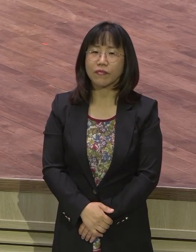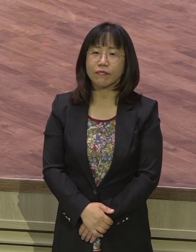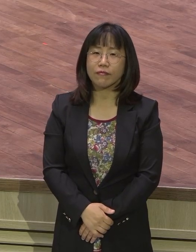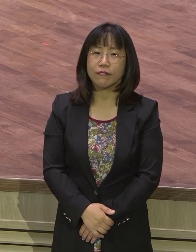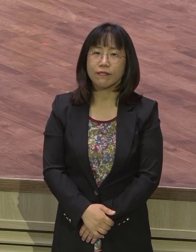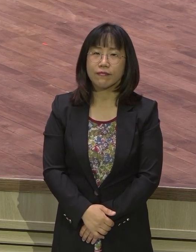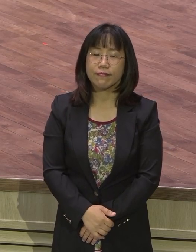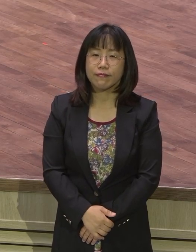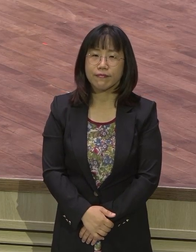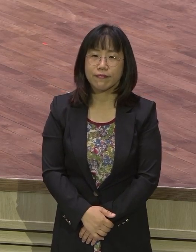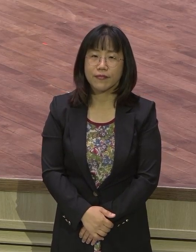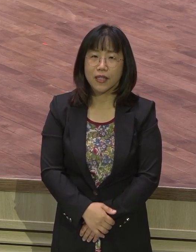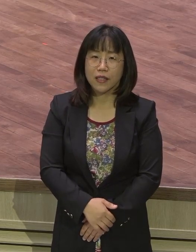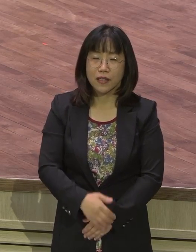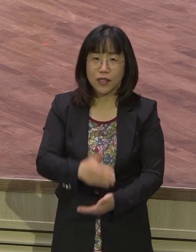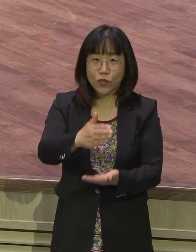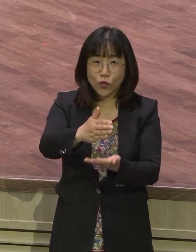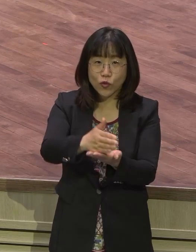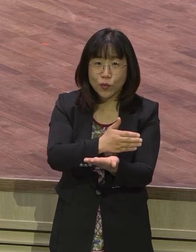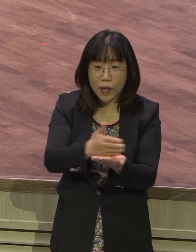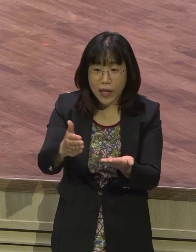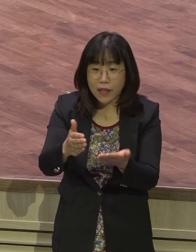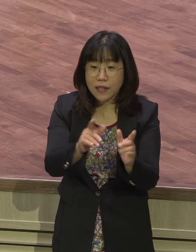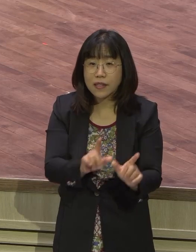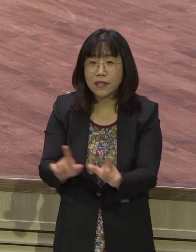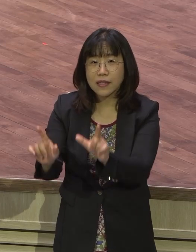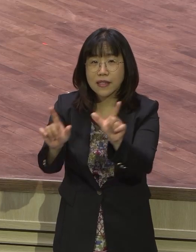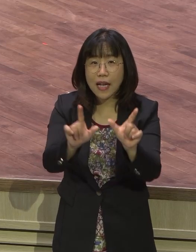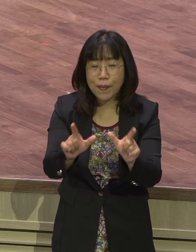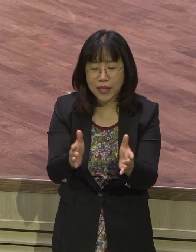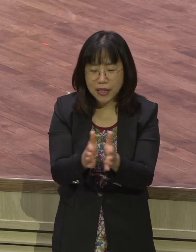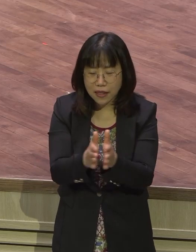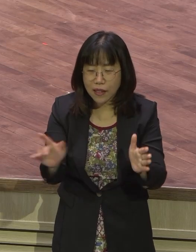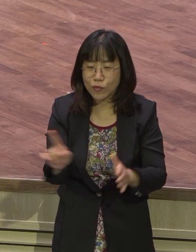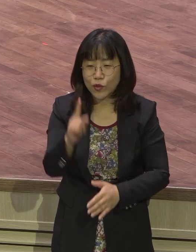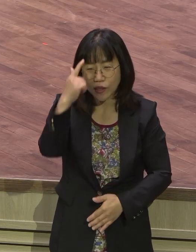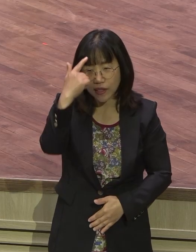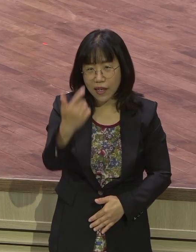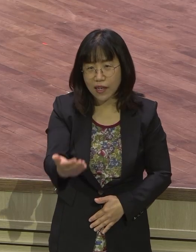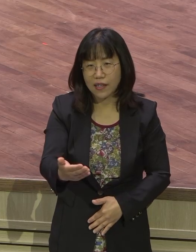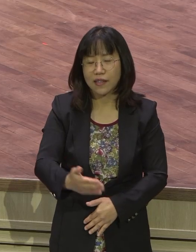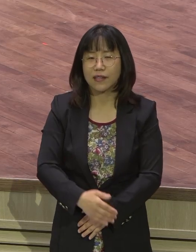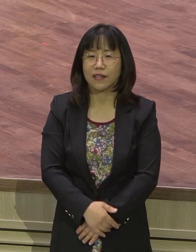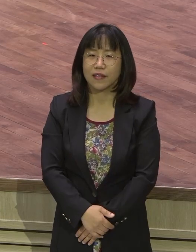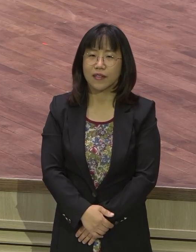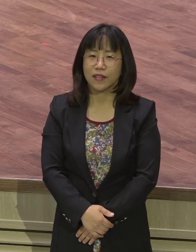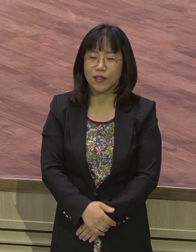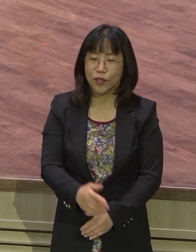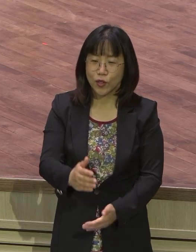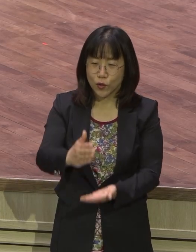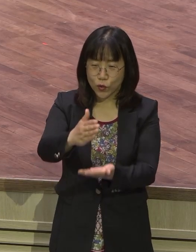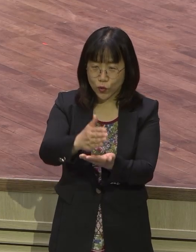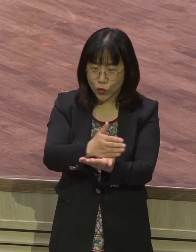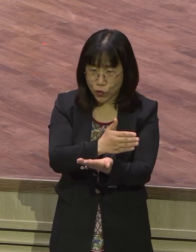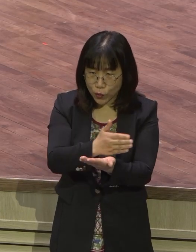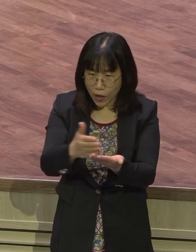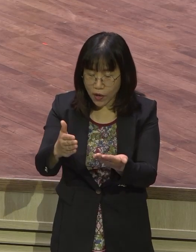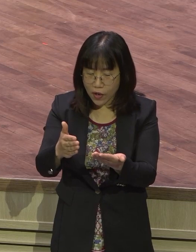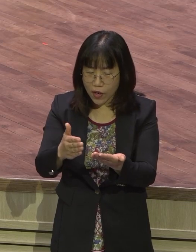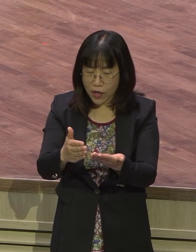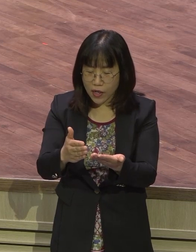그렇다면 이 구별된 삶의 출발이 어디에 있느냐 구별된 삶의 출발